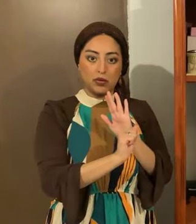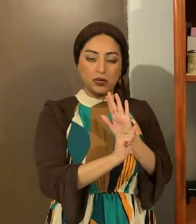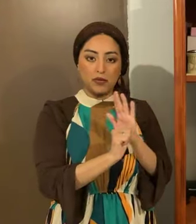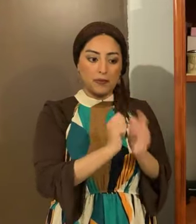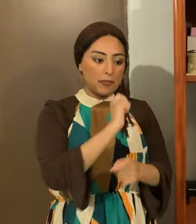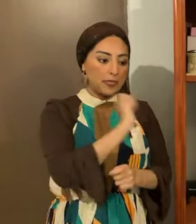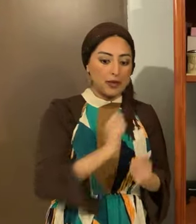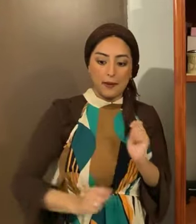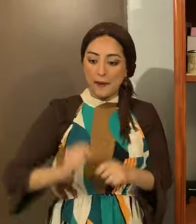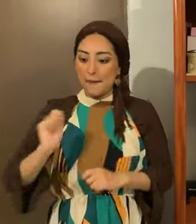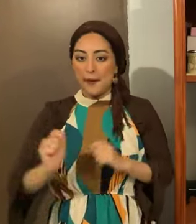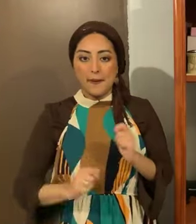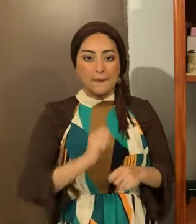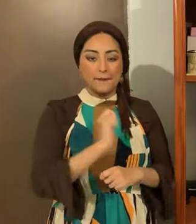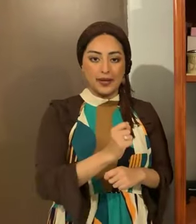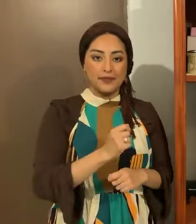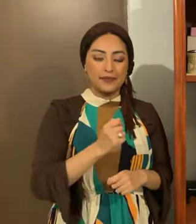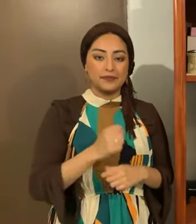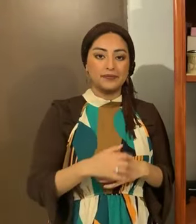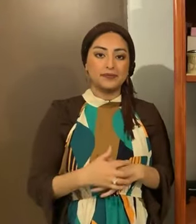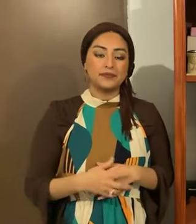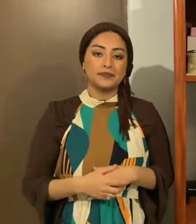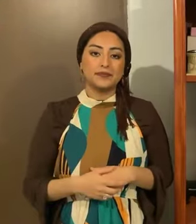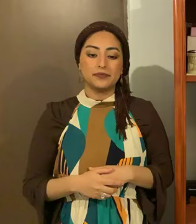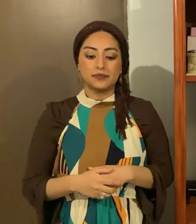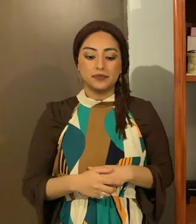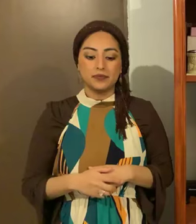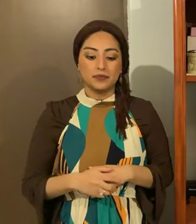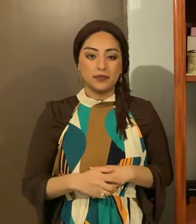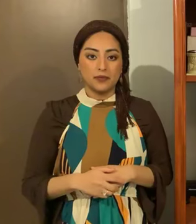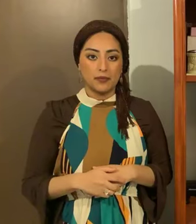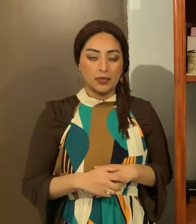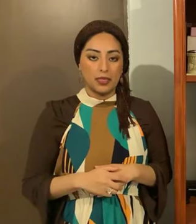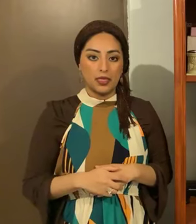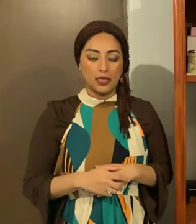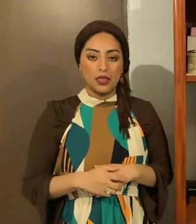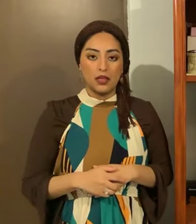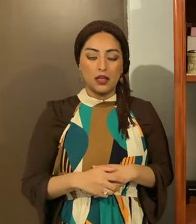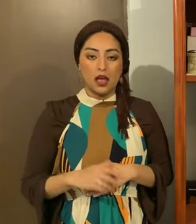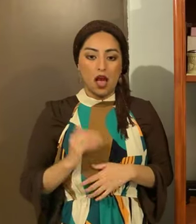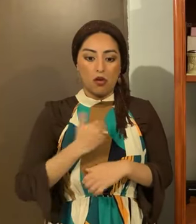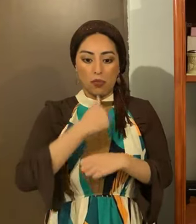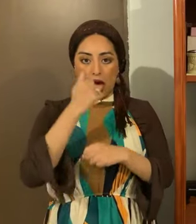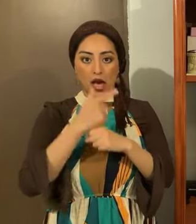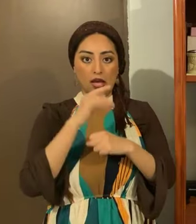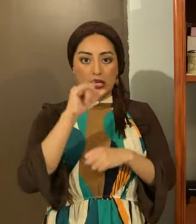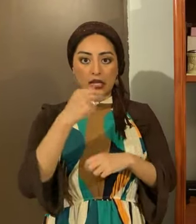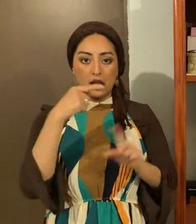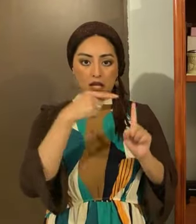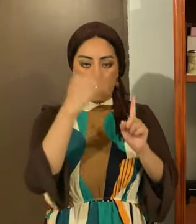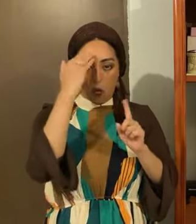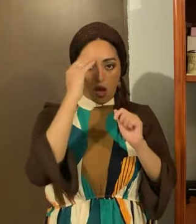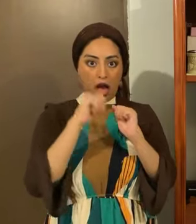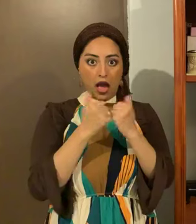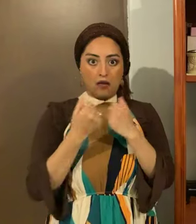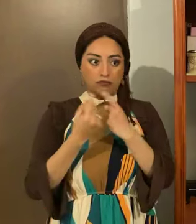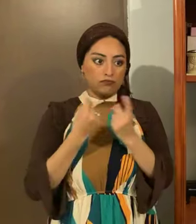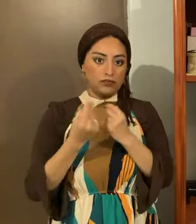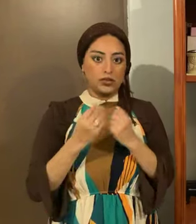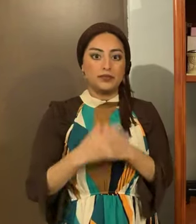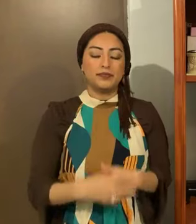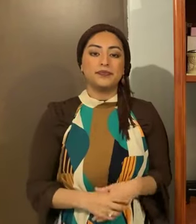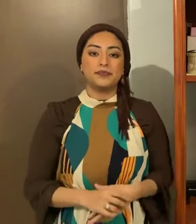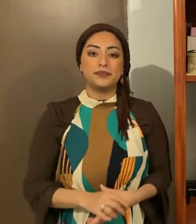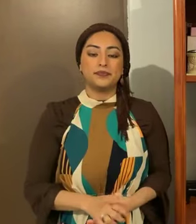muchos de las grabaciones que escuchamos de las Halelot, él las grabó en batería. O sea, la